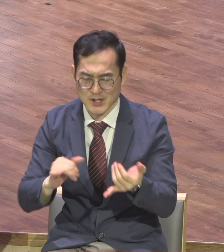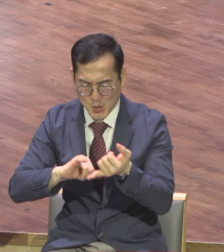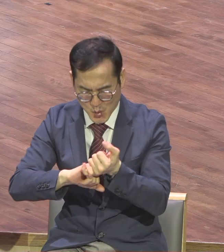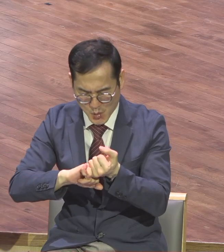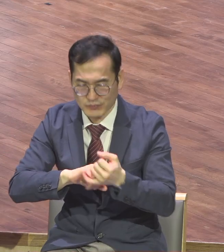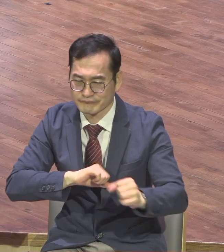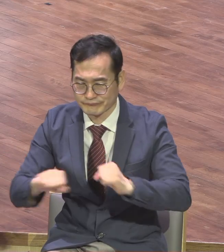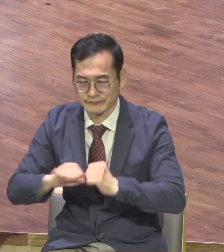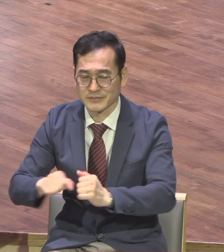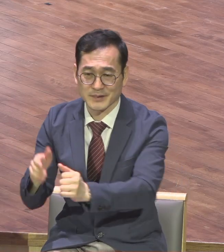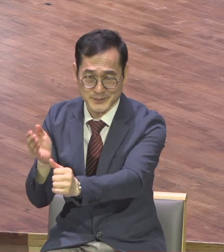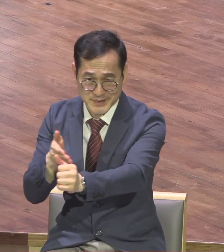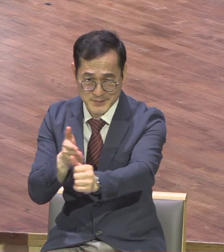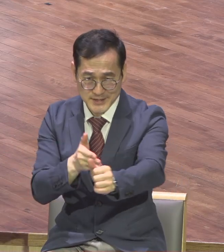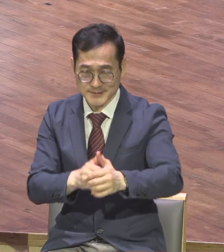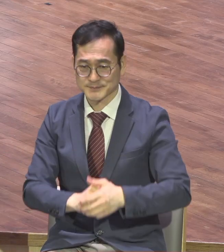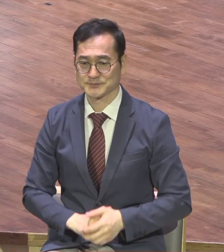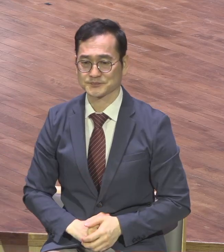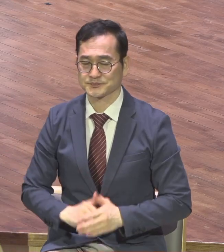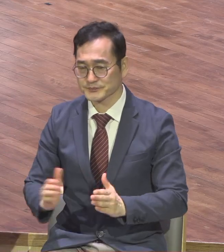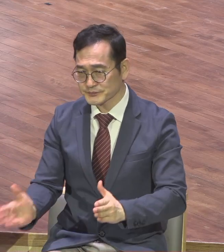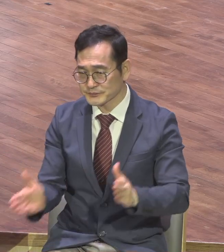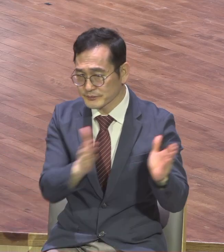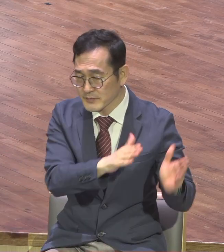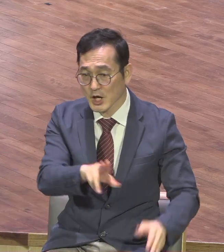결론입니다. 유엔의 식량